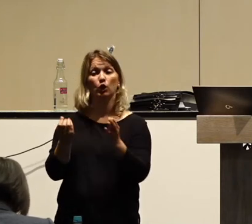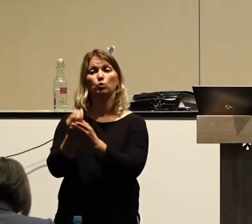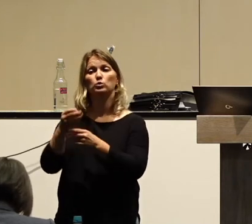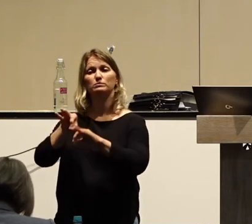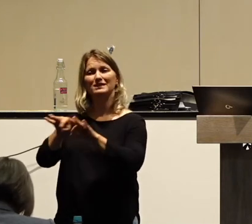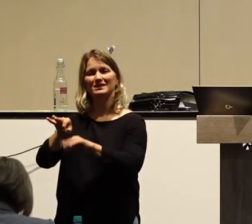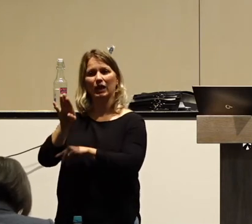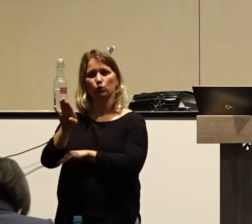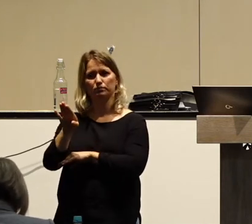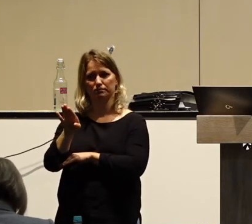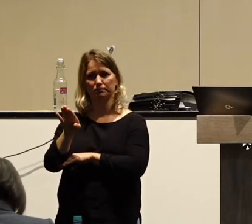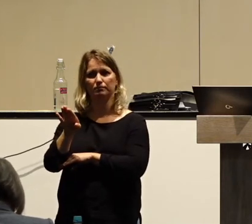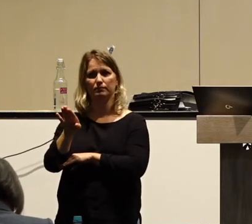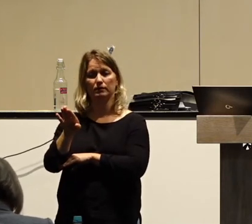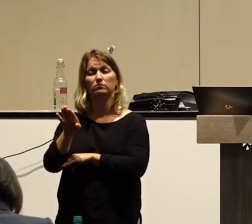in den